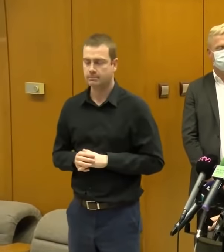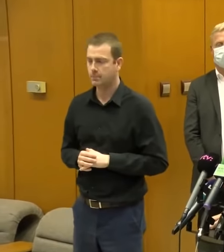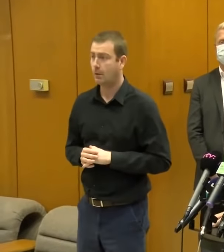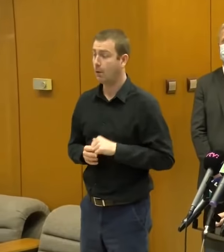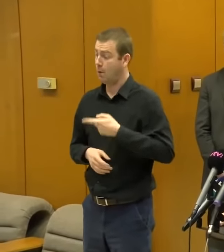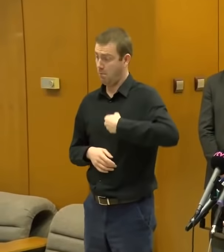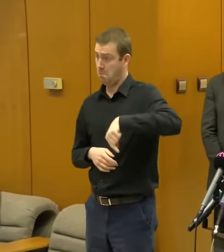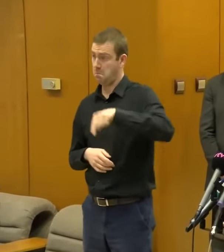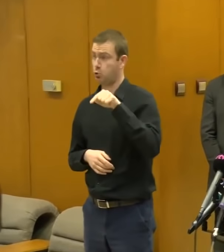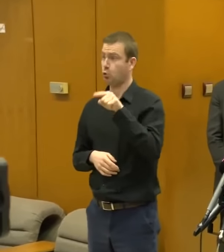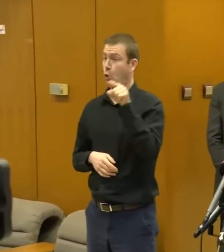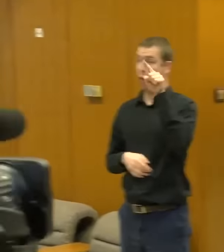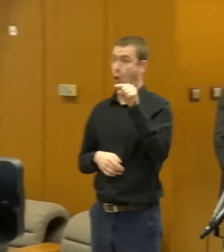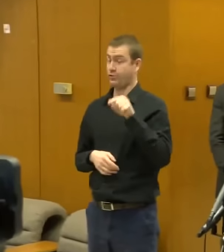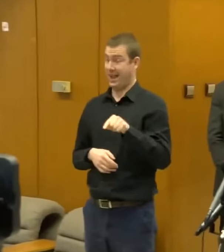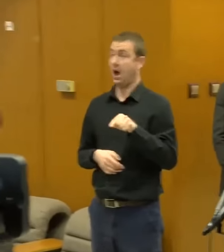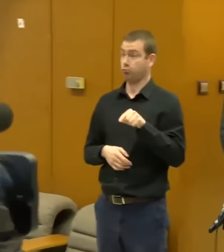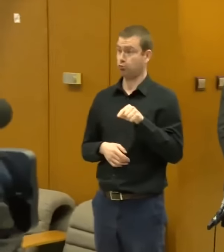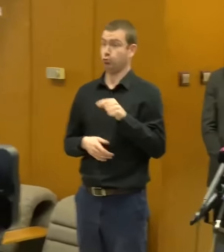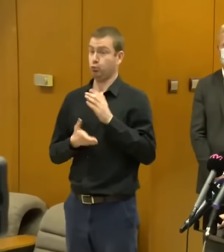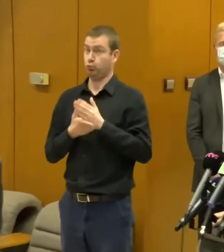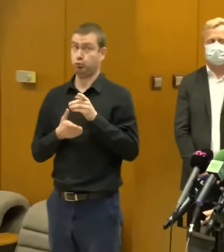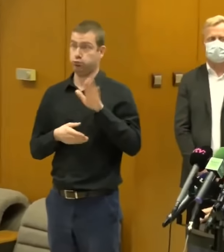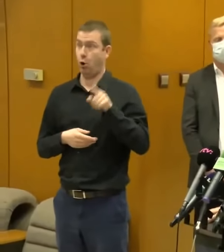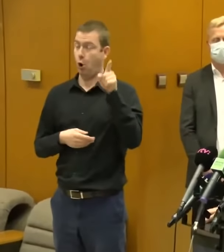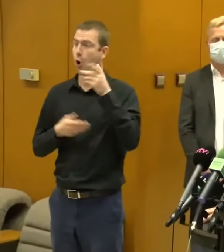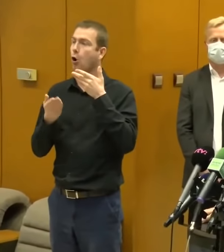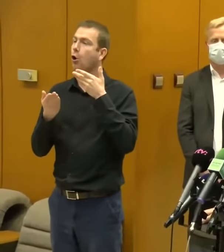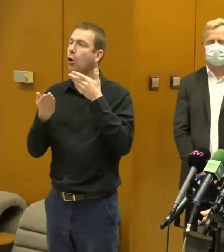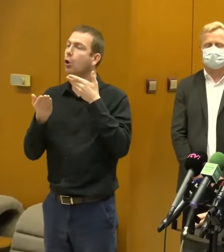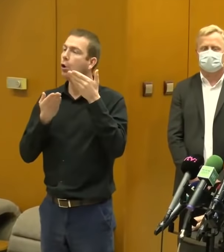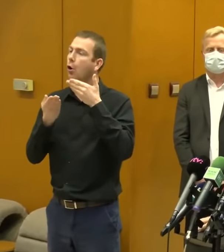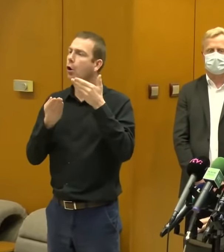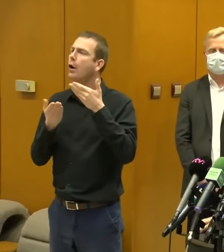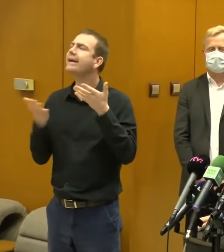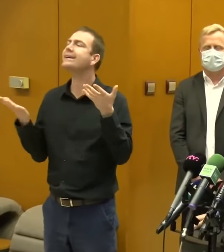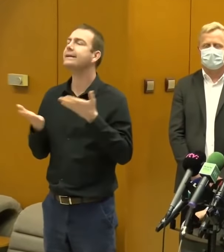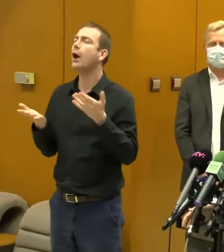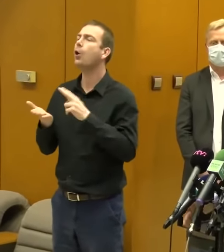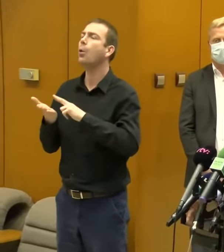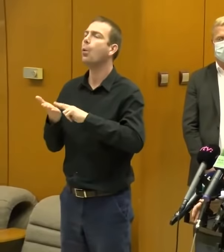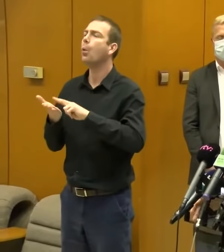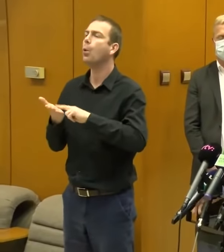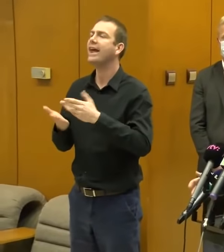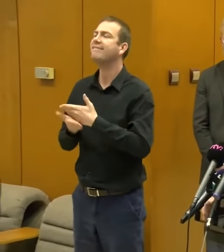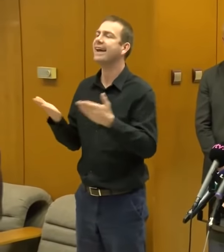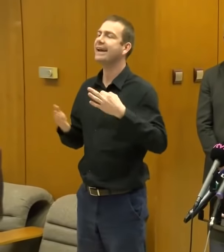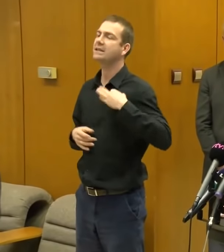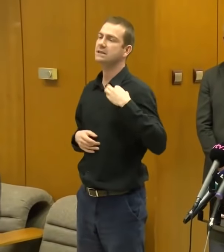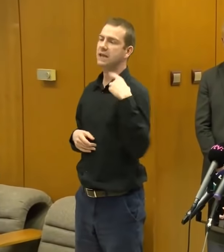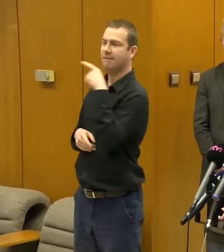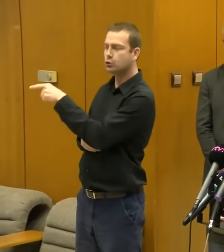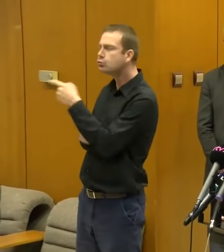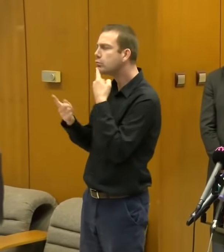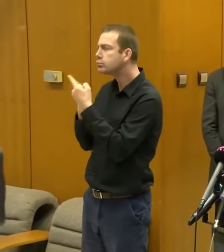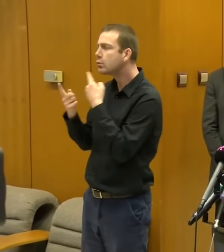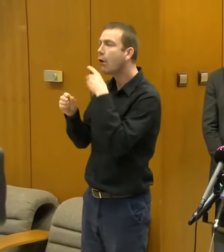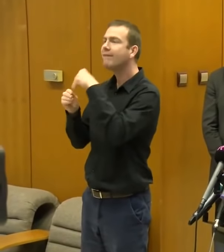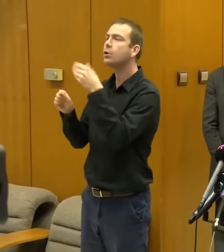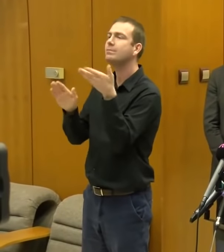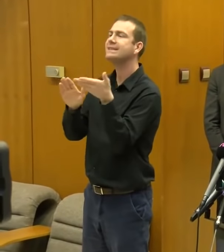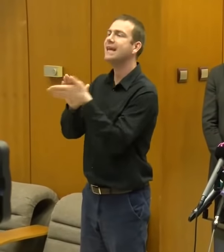My sme túto otázku práve dnes prechádzali na úrade verejného zdravotníctva. Boli tam ľudia aj teda vlastne zástupcovia